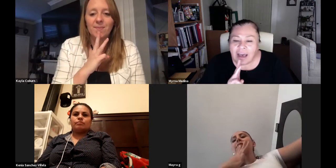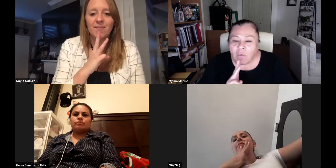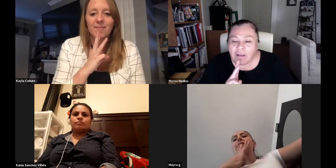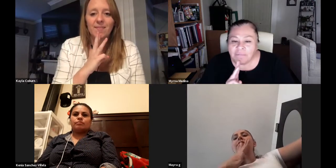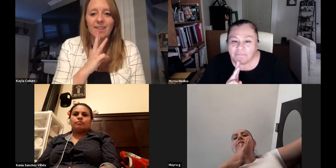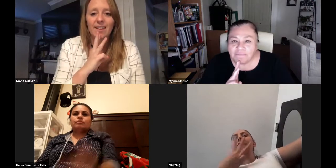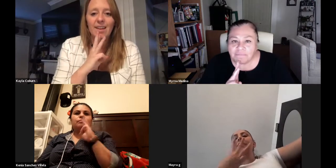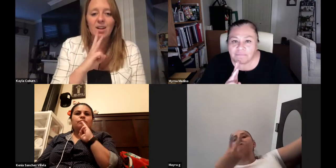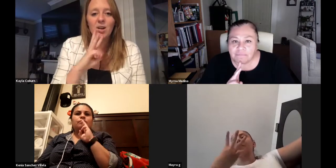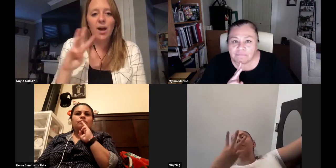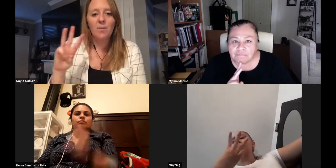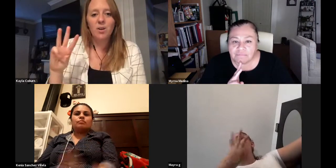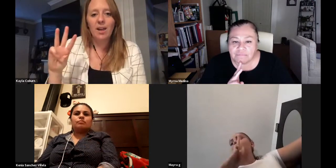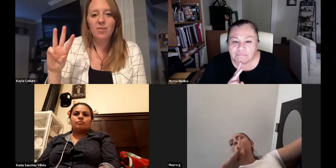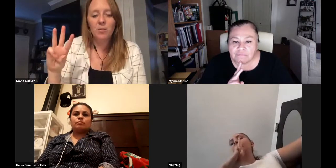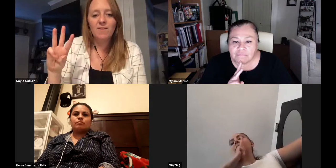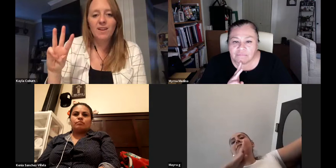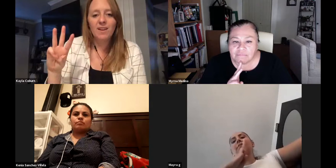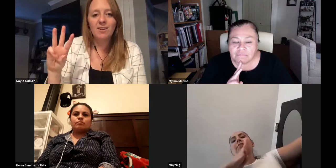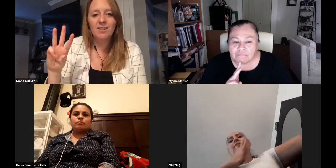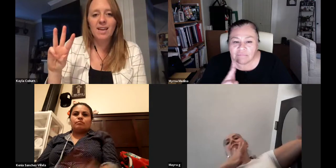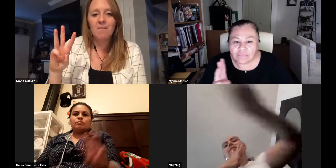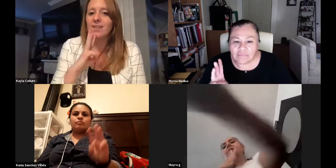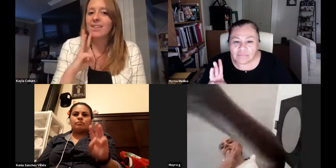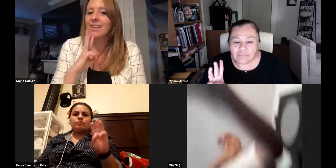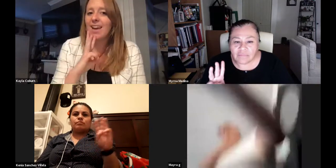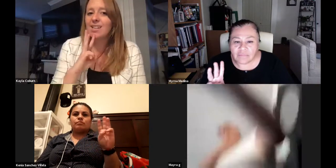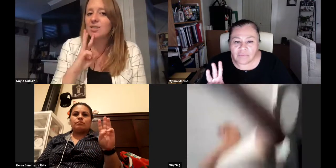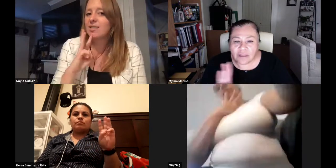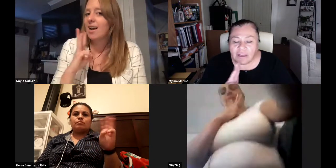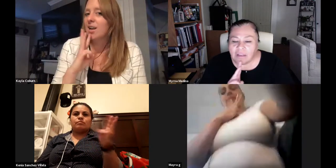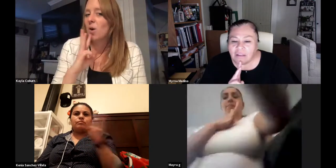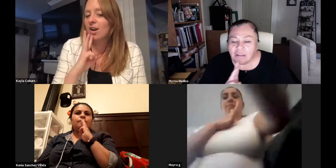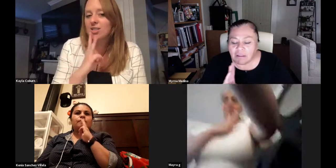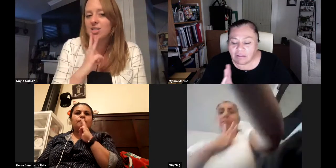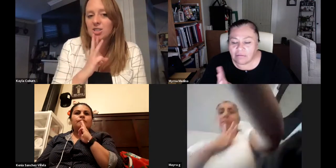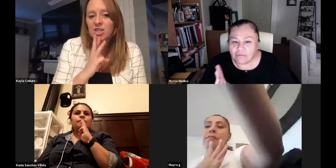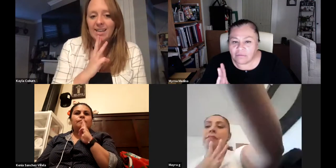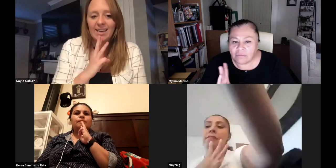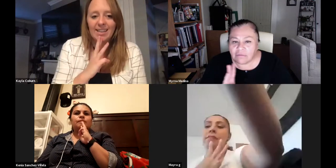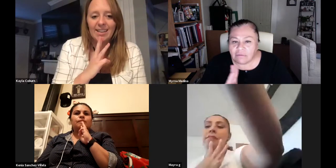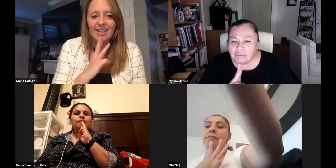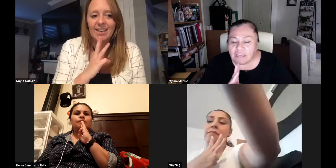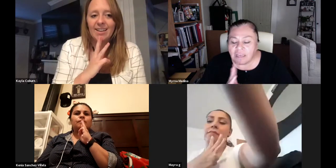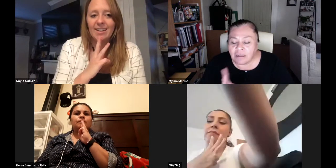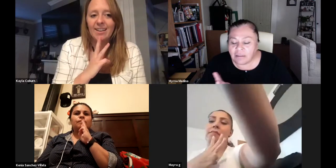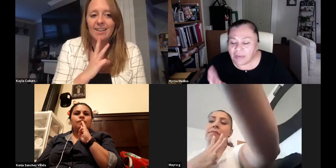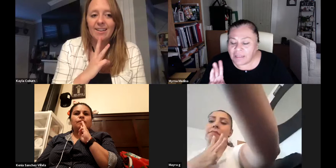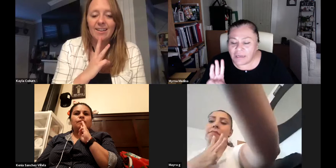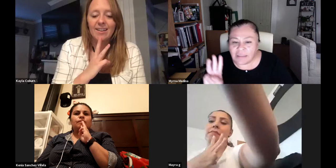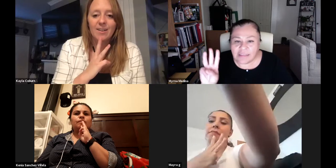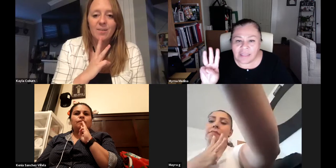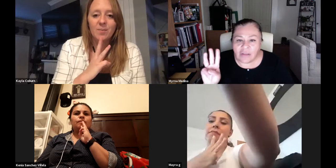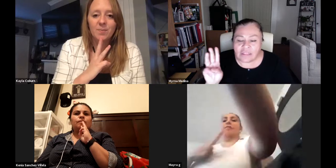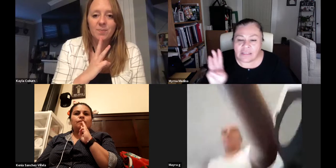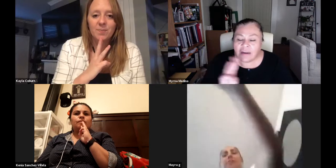es agua. You'll have 3 fingers up and you're signing water to your chin. van a